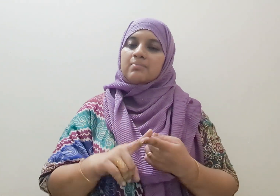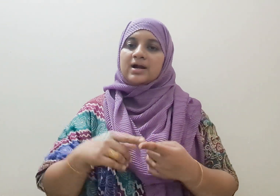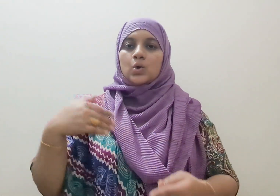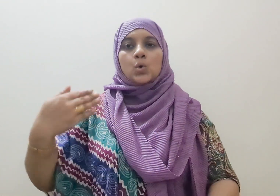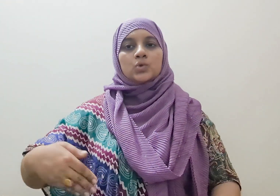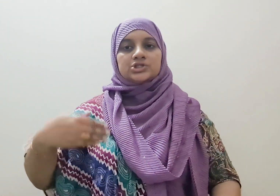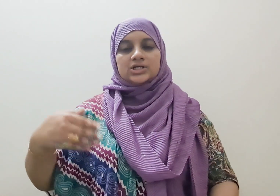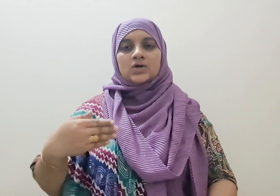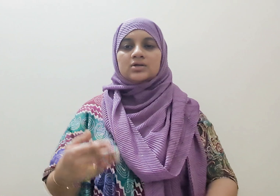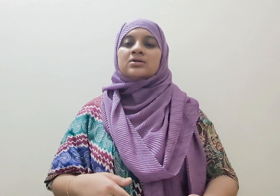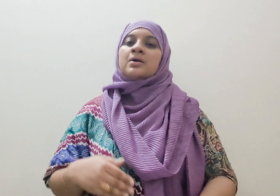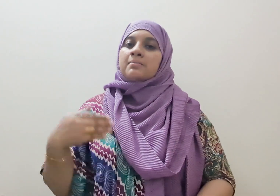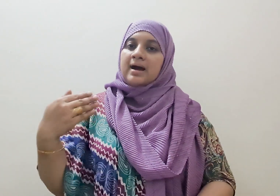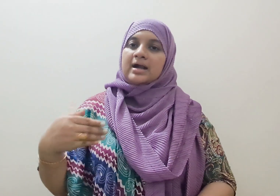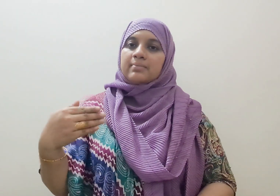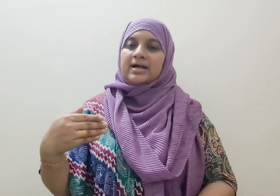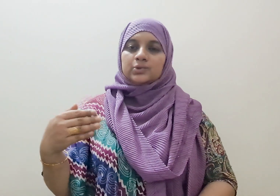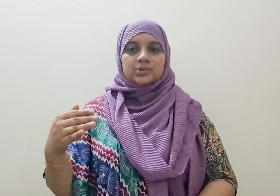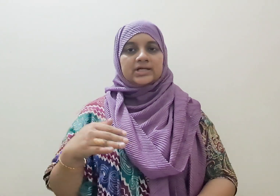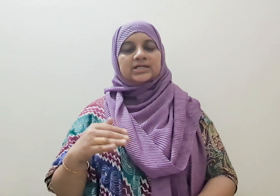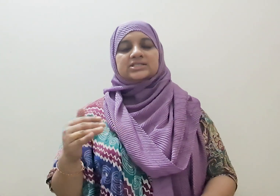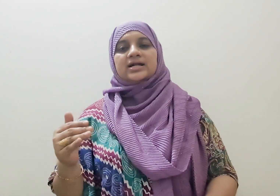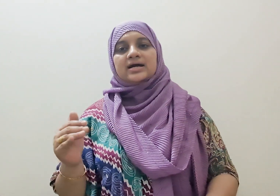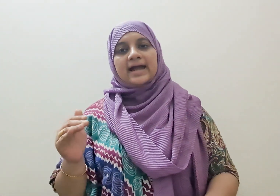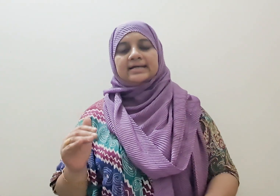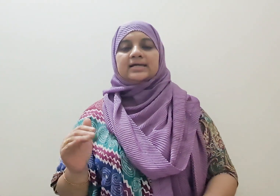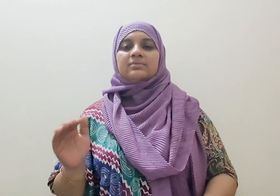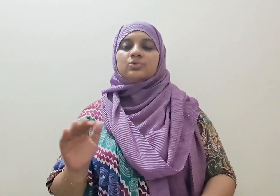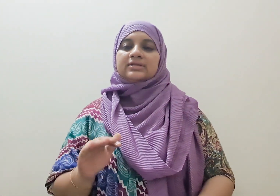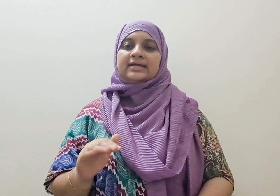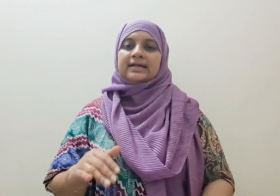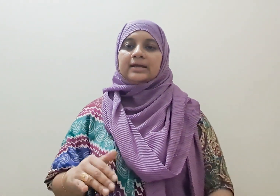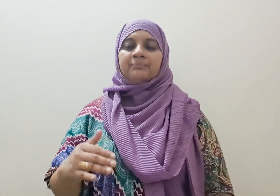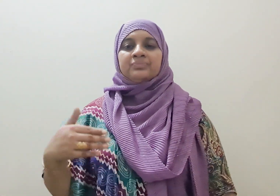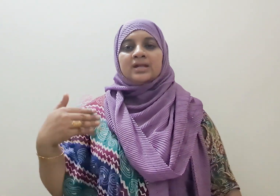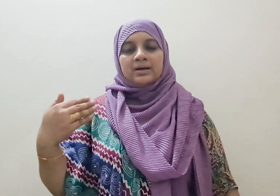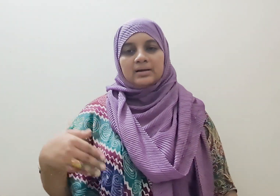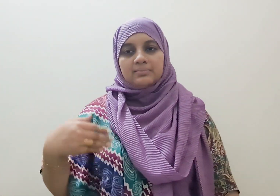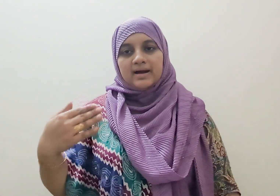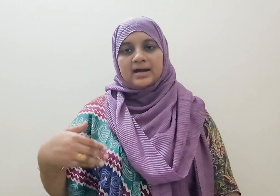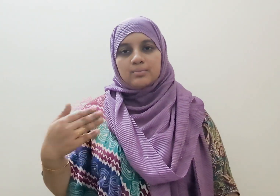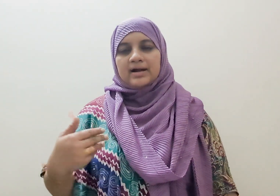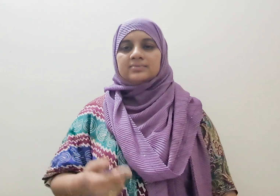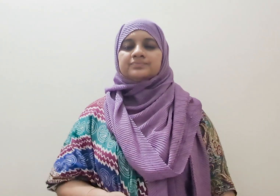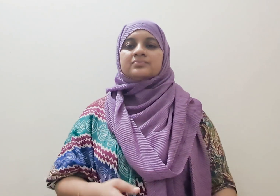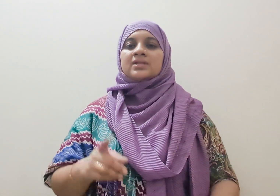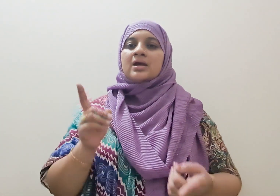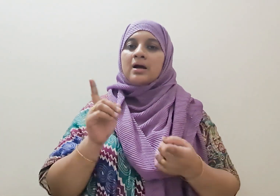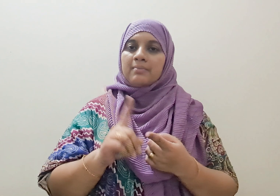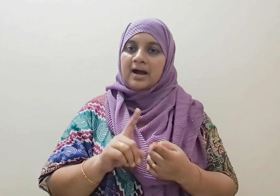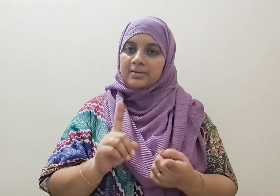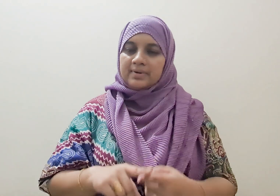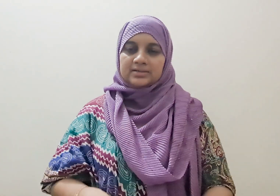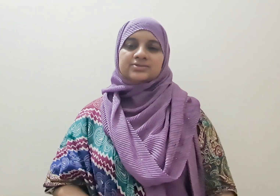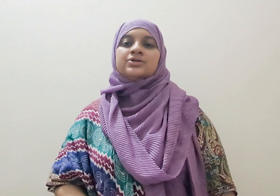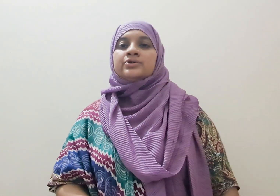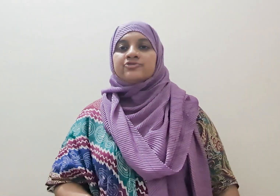বারবার, অনুশীলন, বারবার দুটো ইশারা একই বলতে গেলে। বারবার, বারবার।